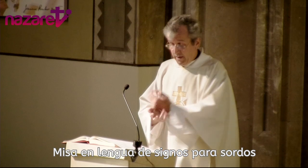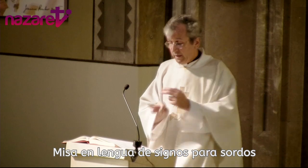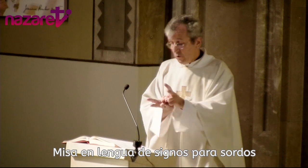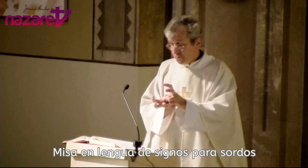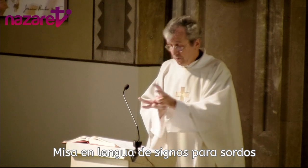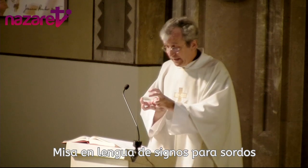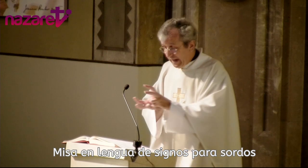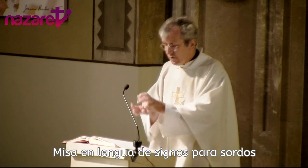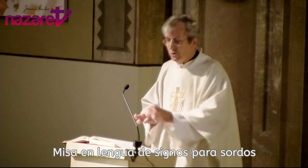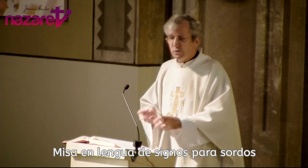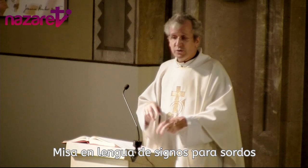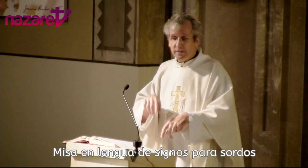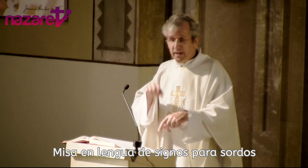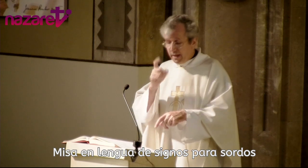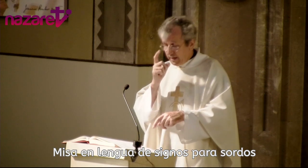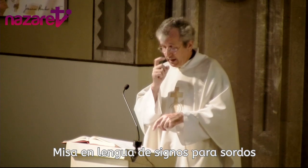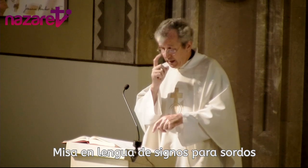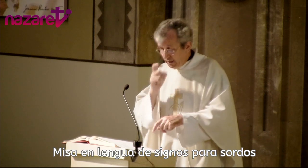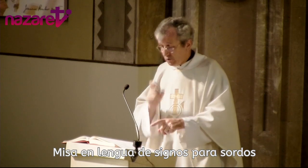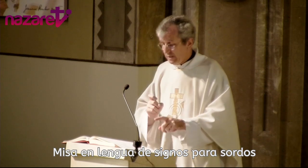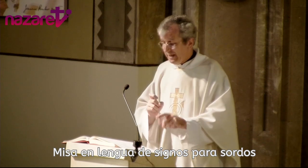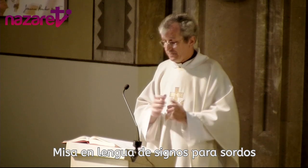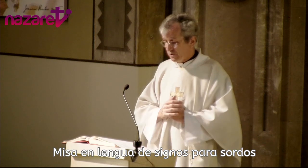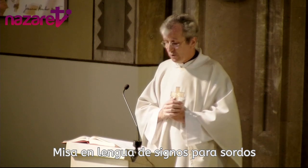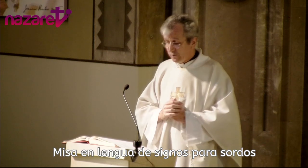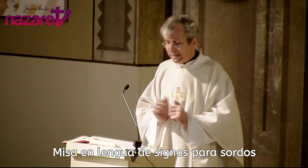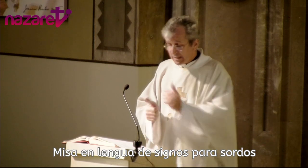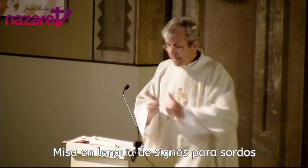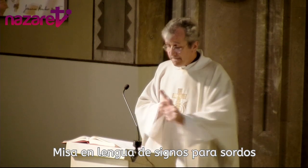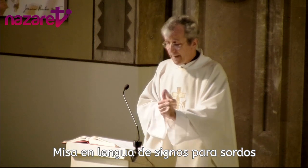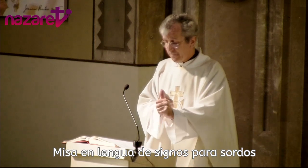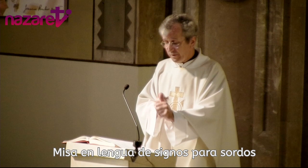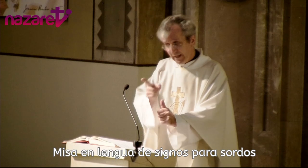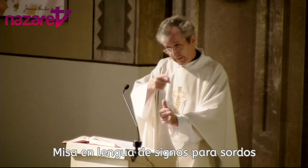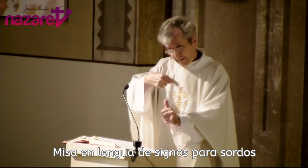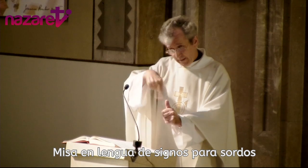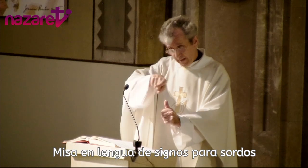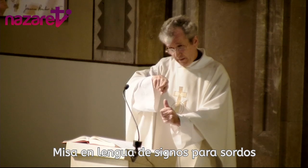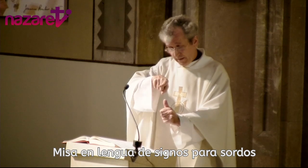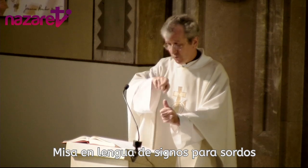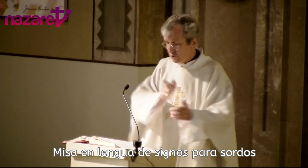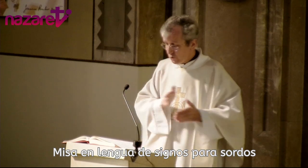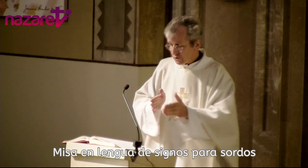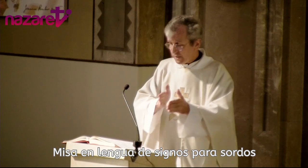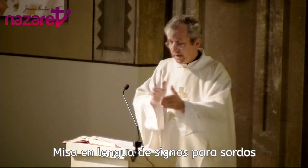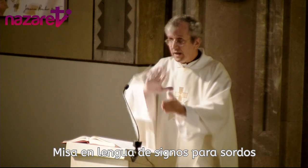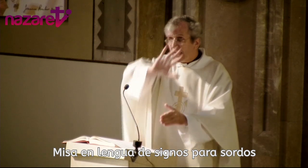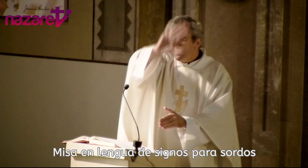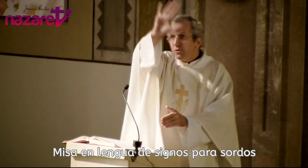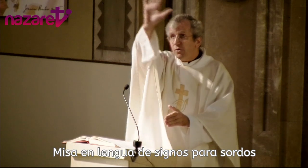los publicanos y las prostitutas van por delante de vosotros en el camino